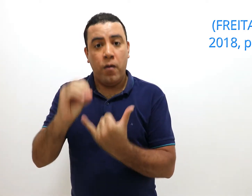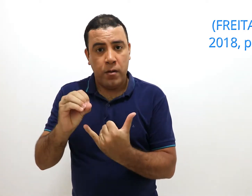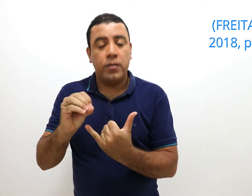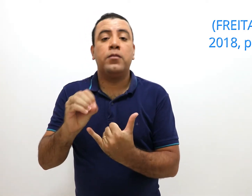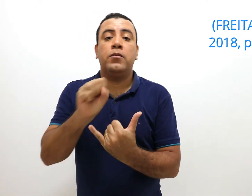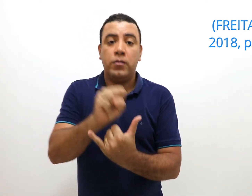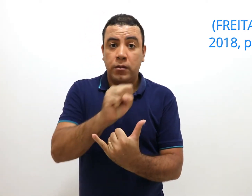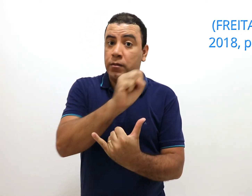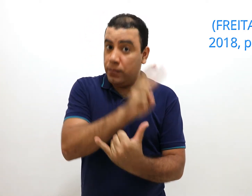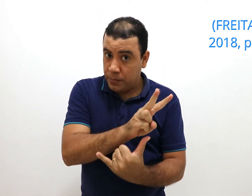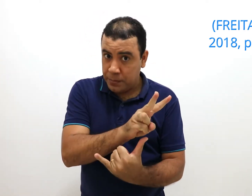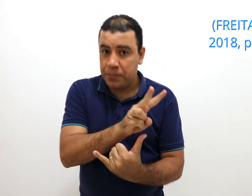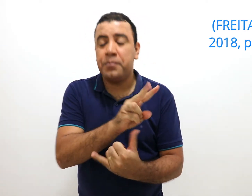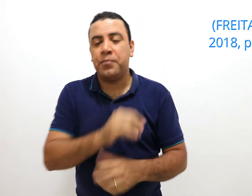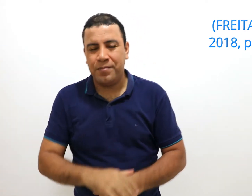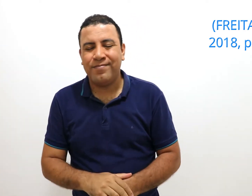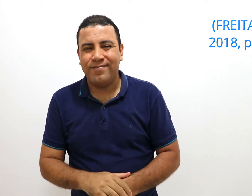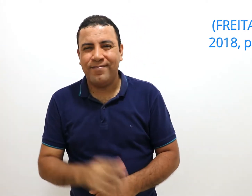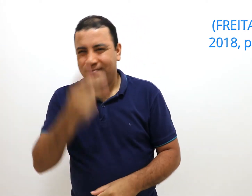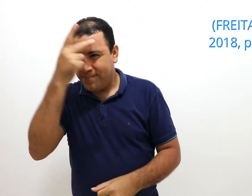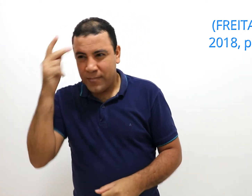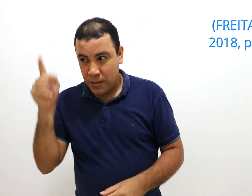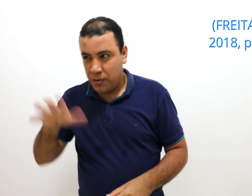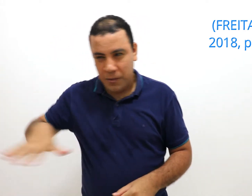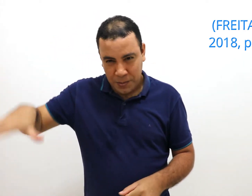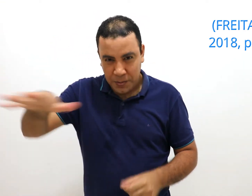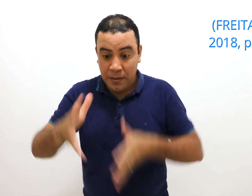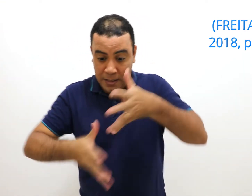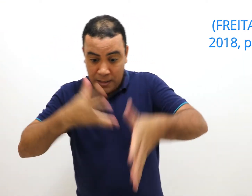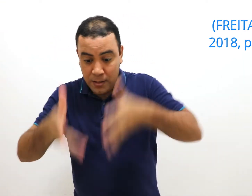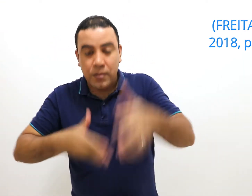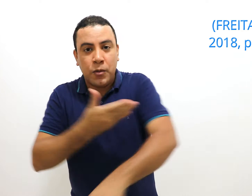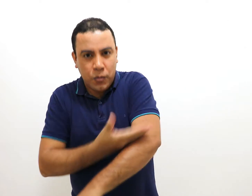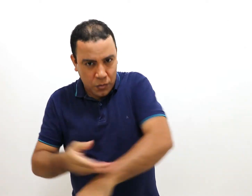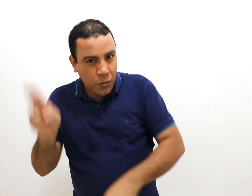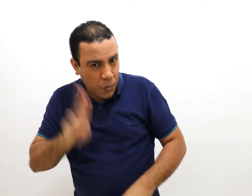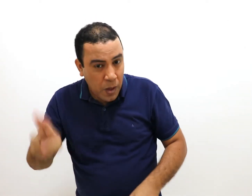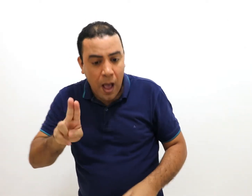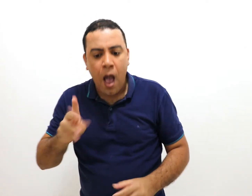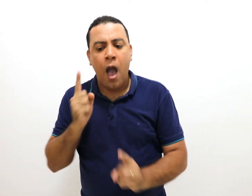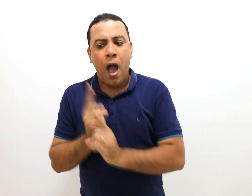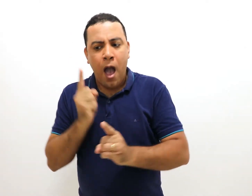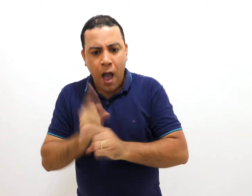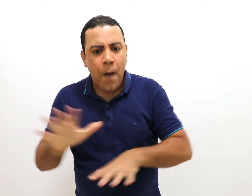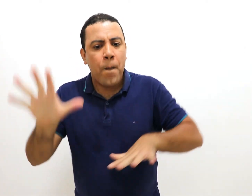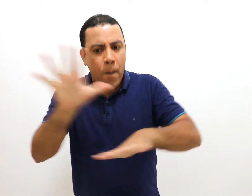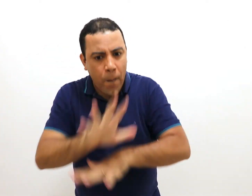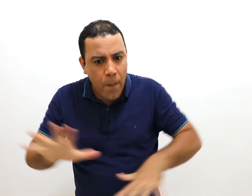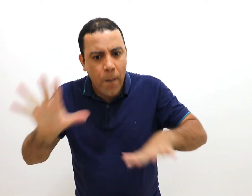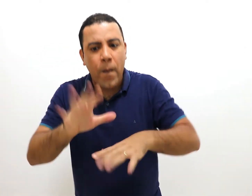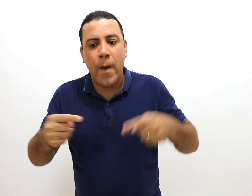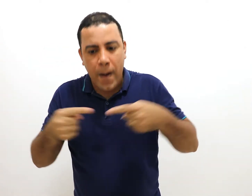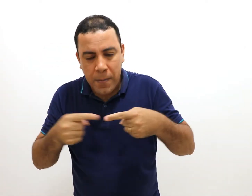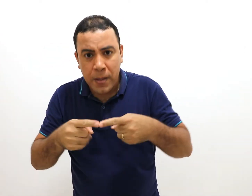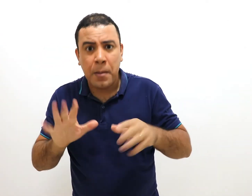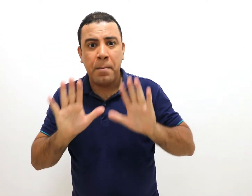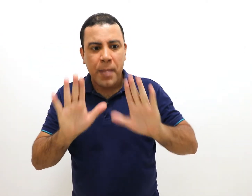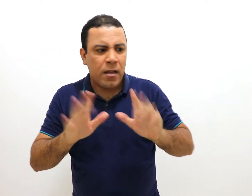Muitos usuários de Libras se dão conta dessa simultaneidade e que, ao mesmo tempo, faltam materiais